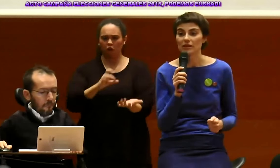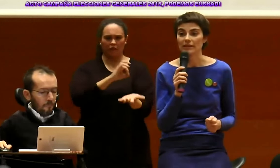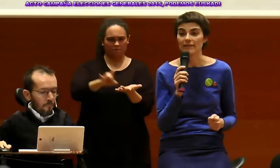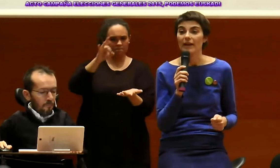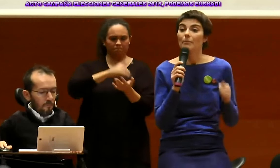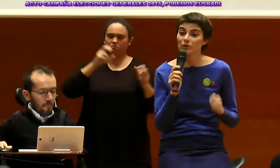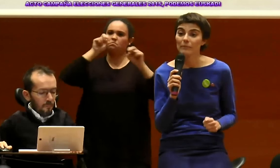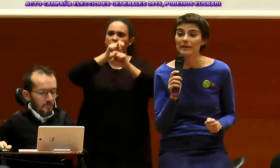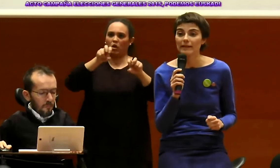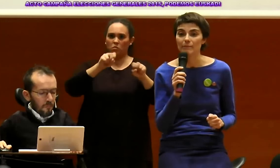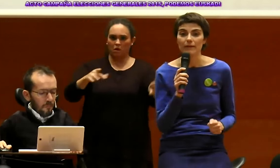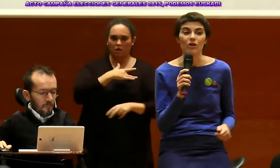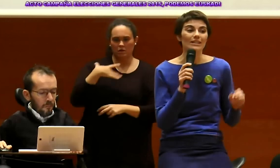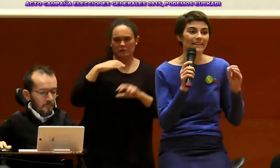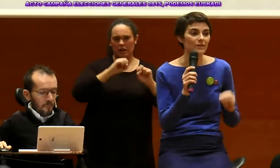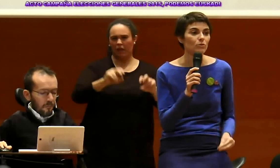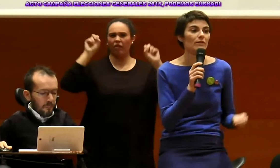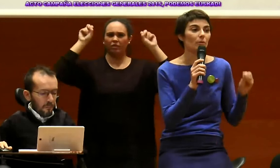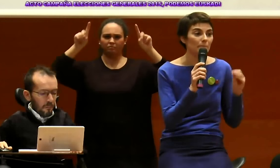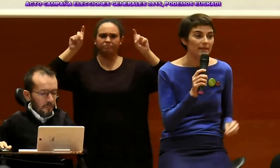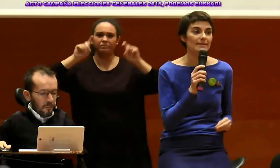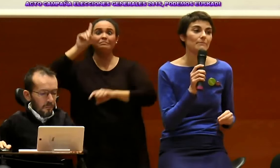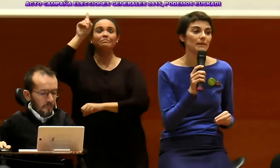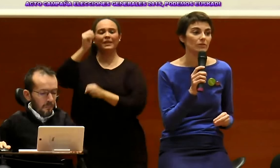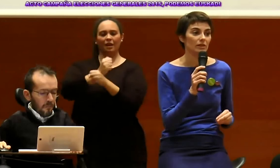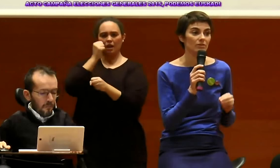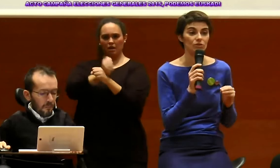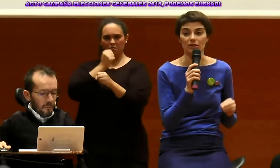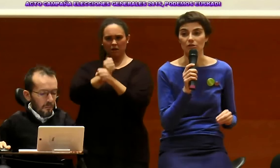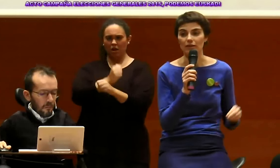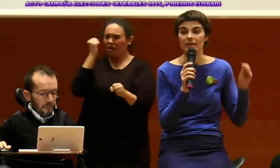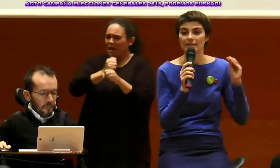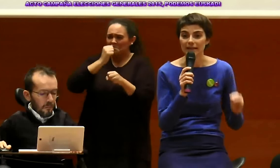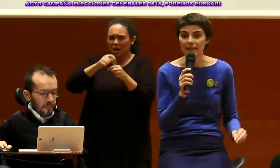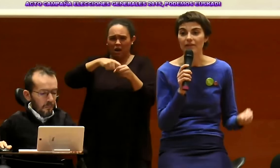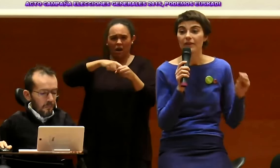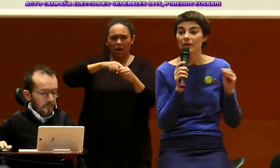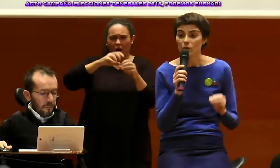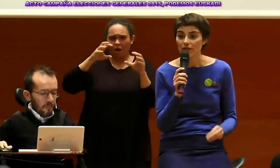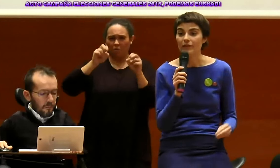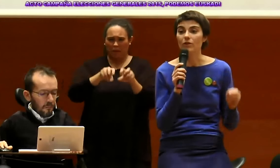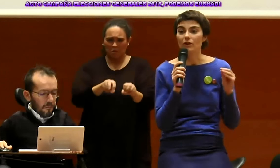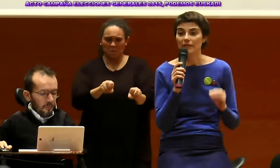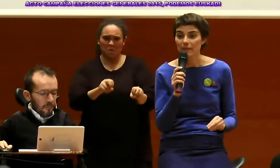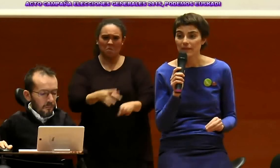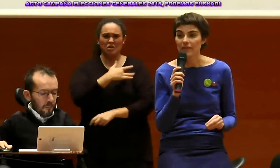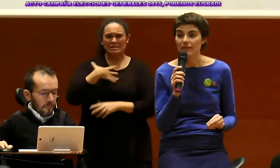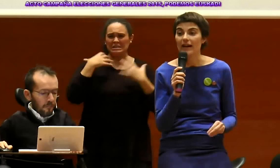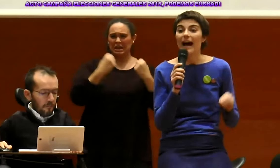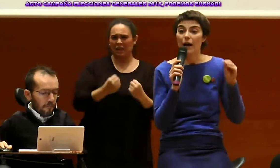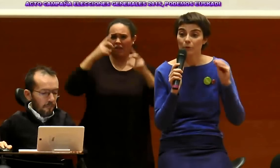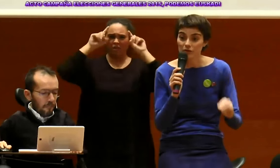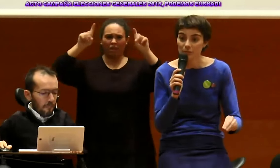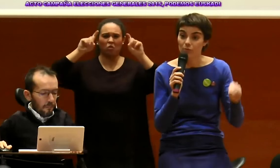peor sanidad, pero también en el empleo. Se han destruido miles de empleos en estos sectores. Sanidad, educación,